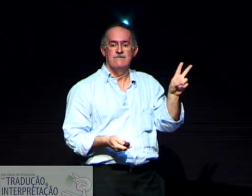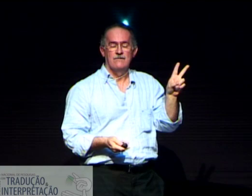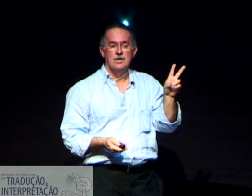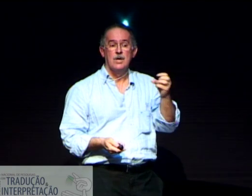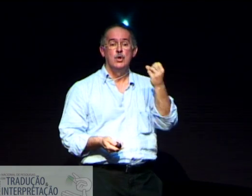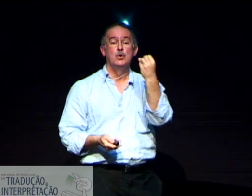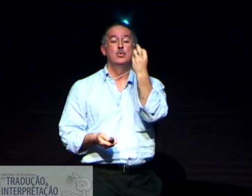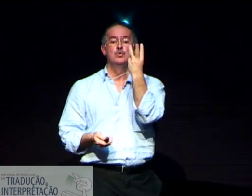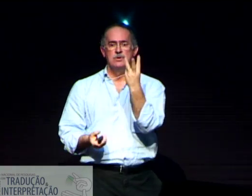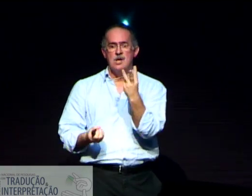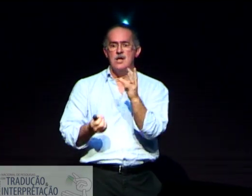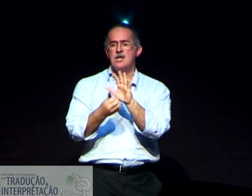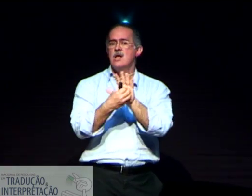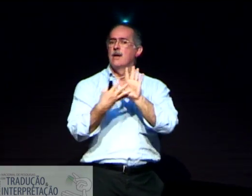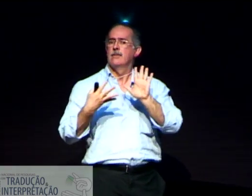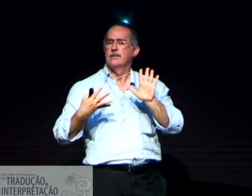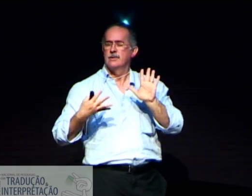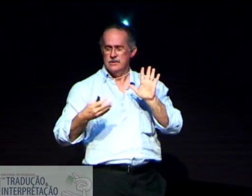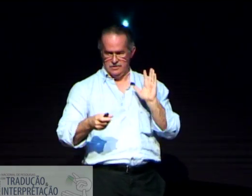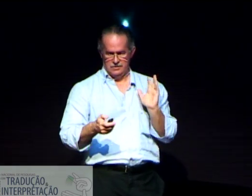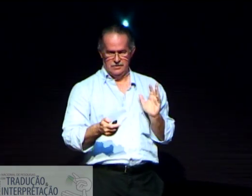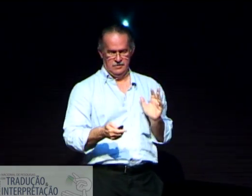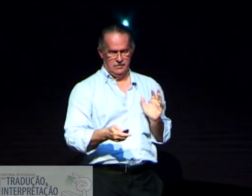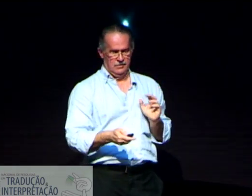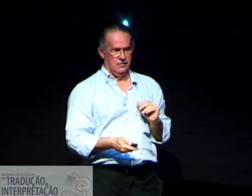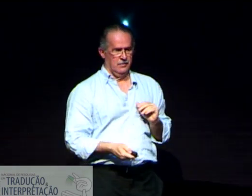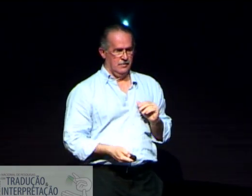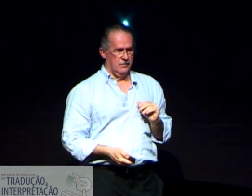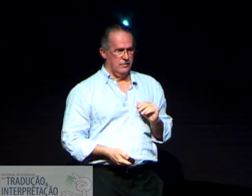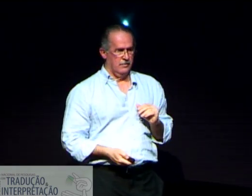E aqui, dos 3 aplicativos,